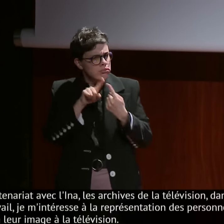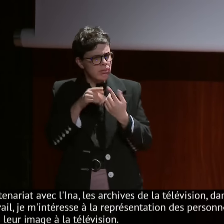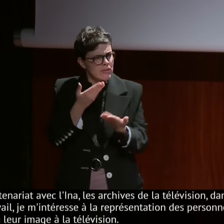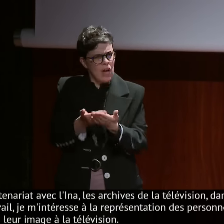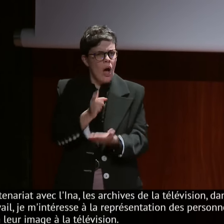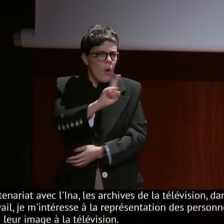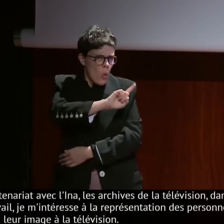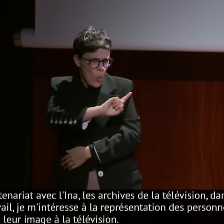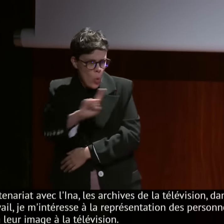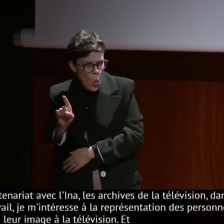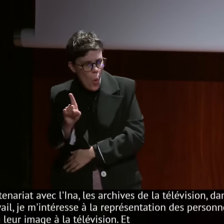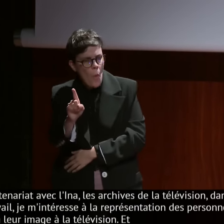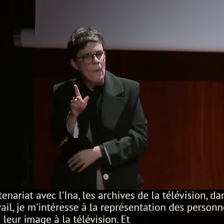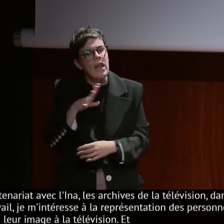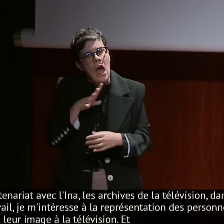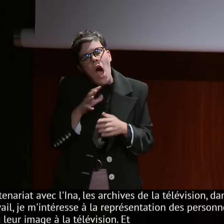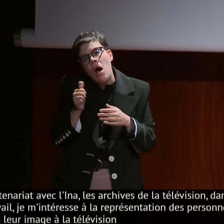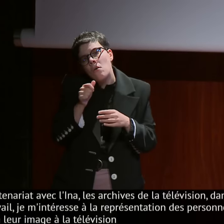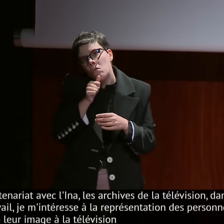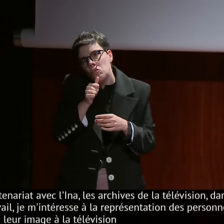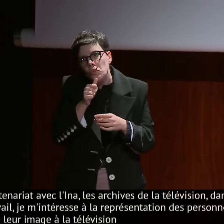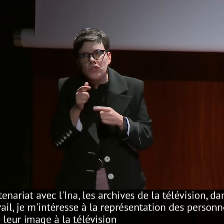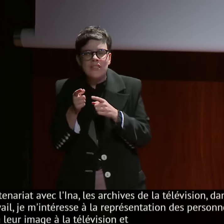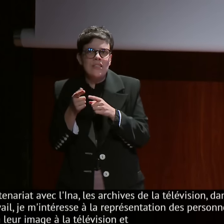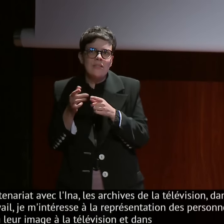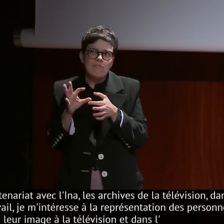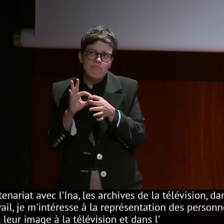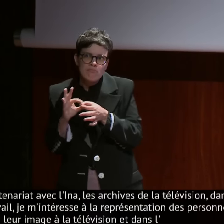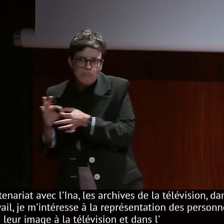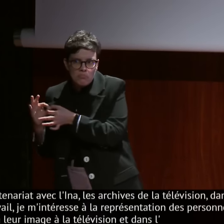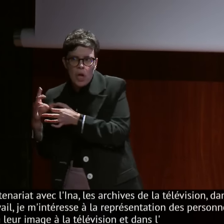dans l'espace aujourd'hui. Alors,